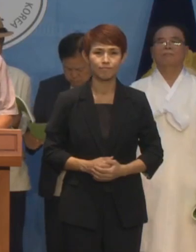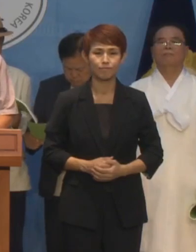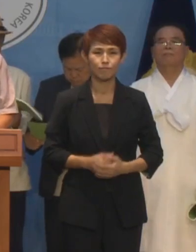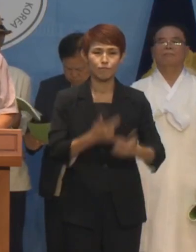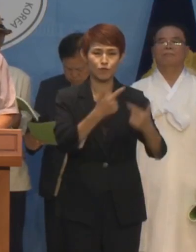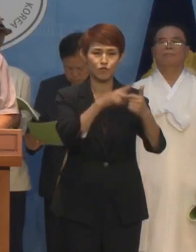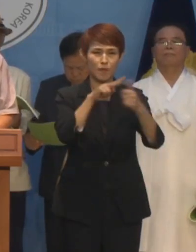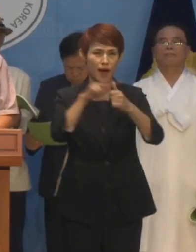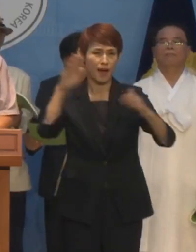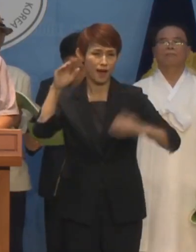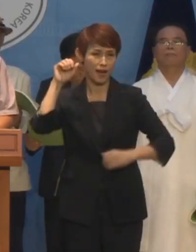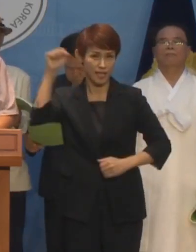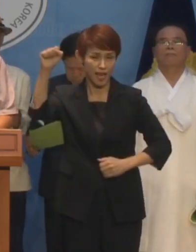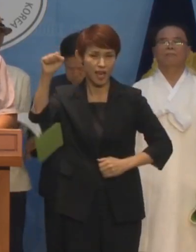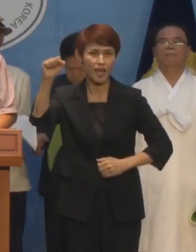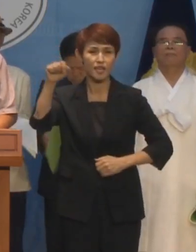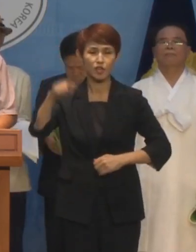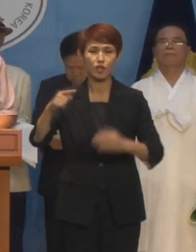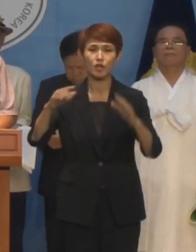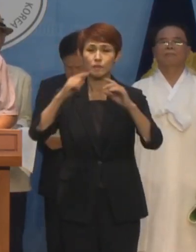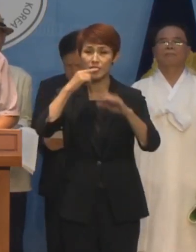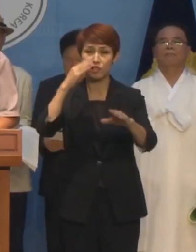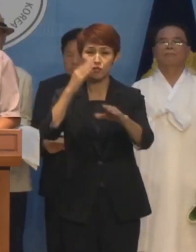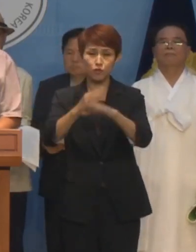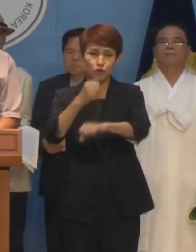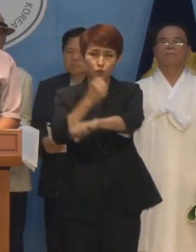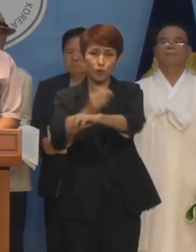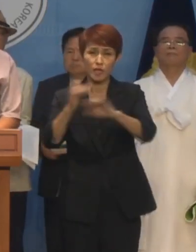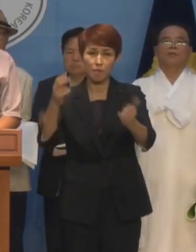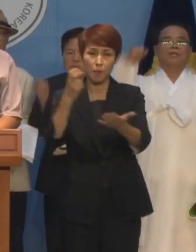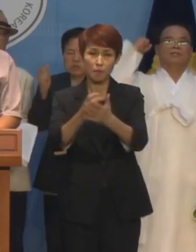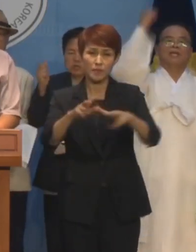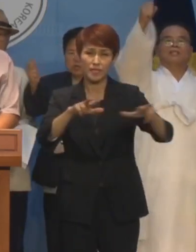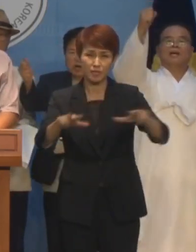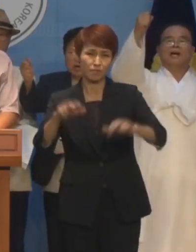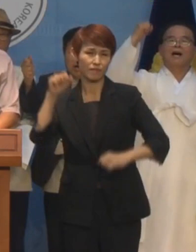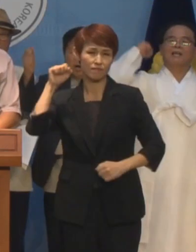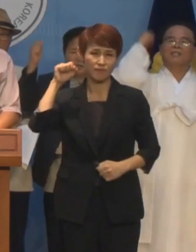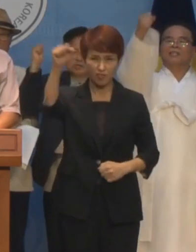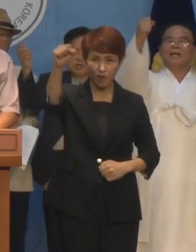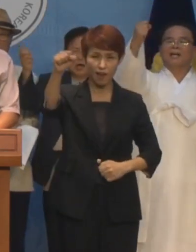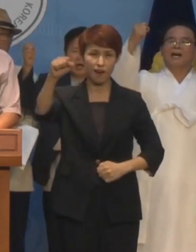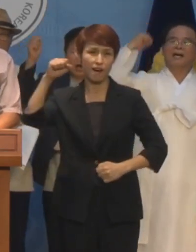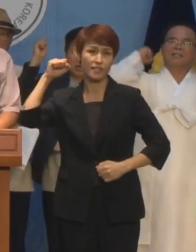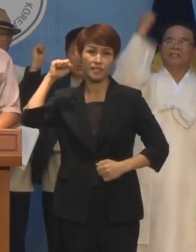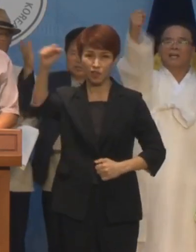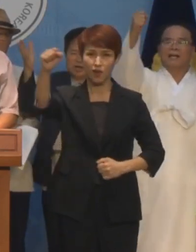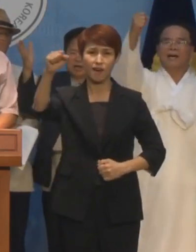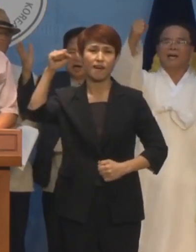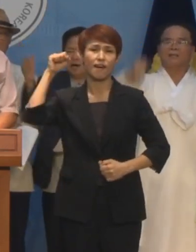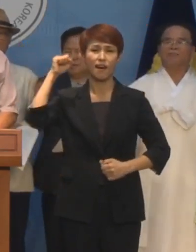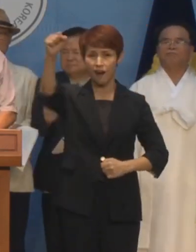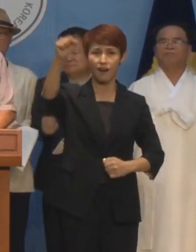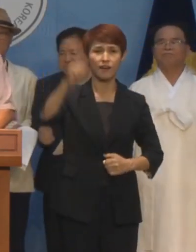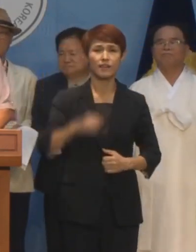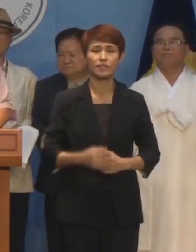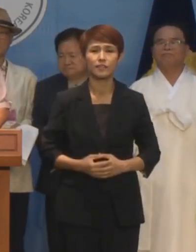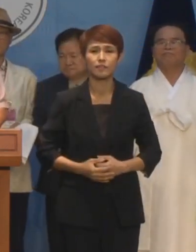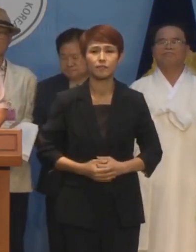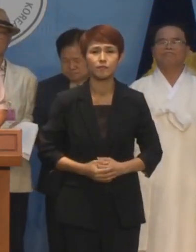부망쟁 및 민주유공자법을 즉각 제정하라! 제정하라!